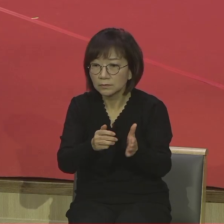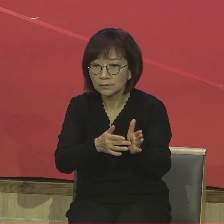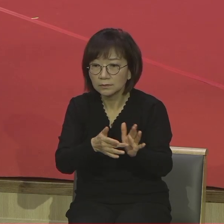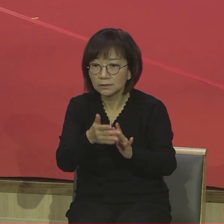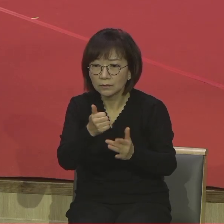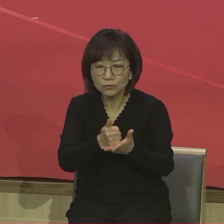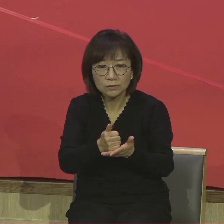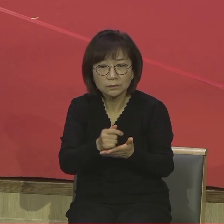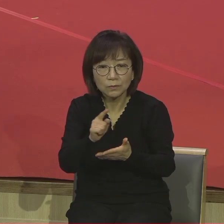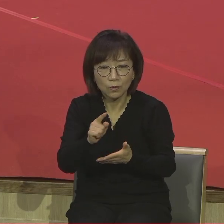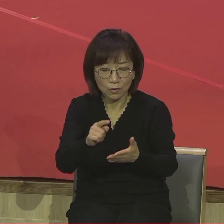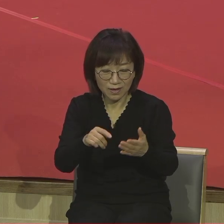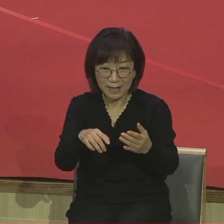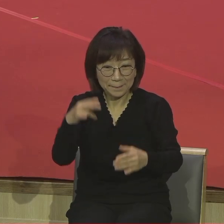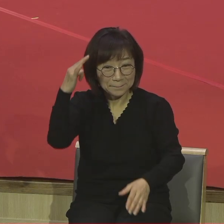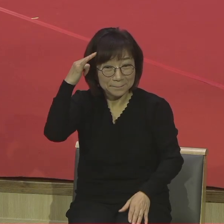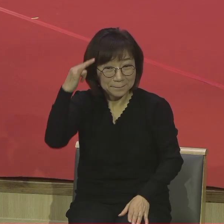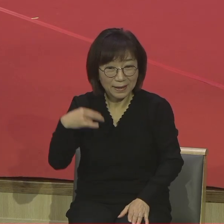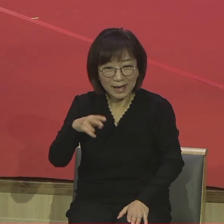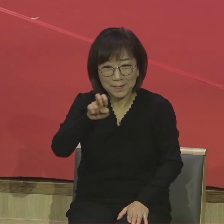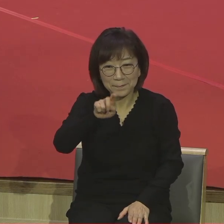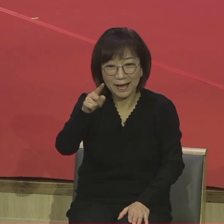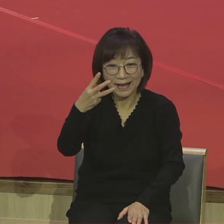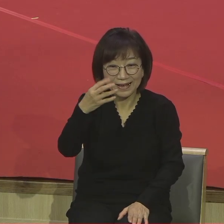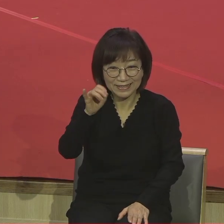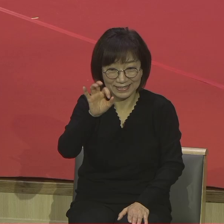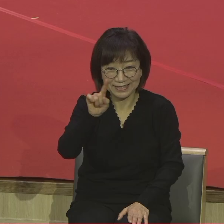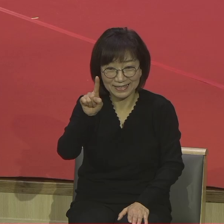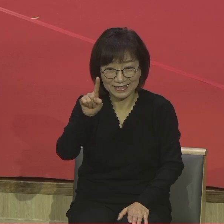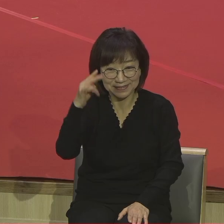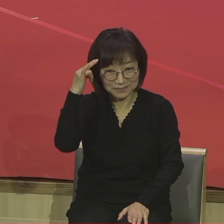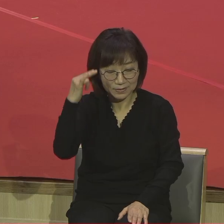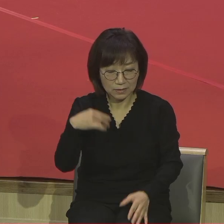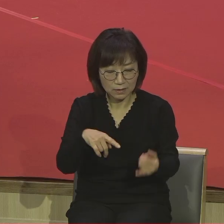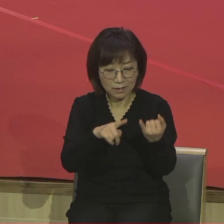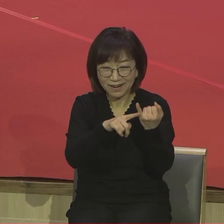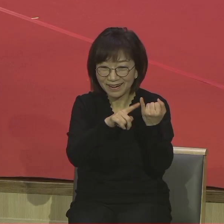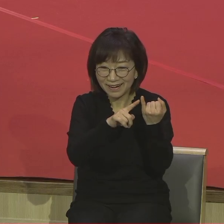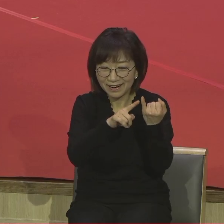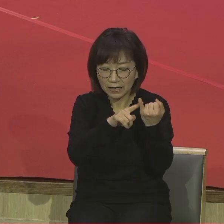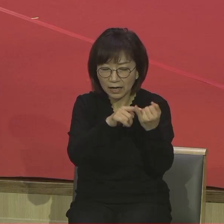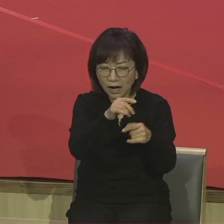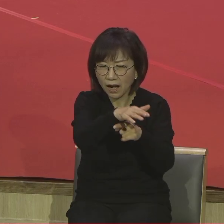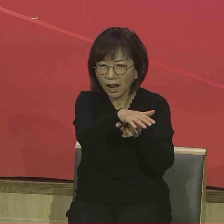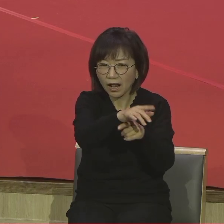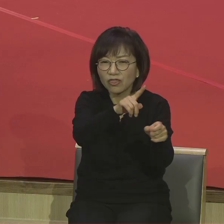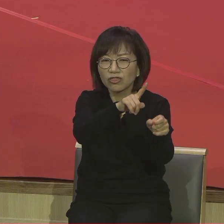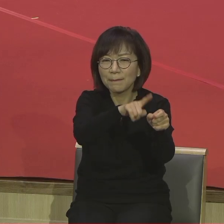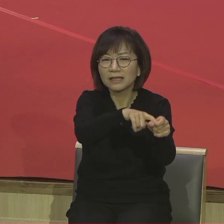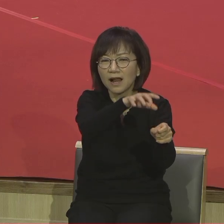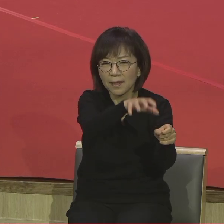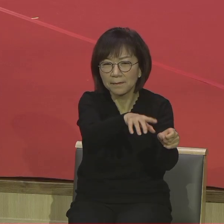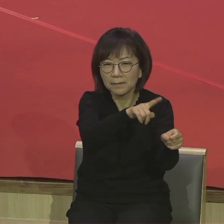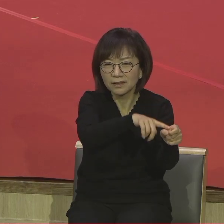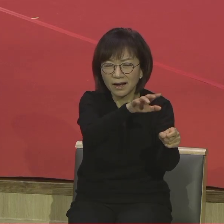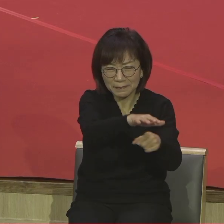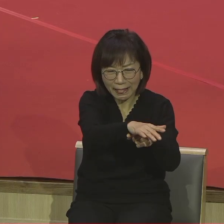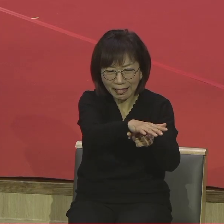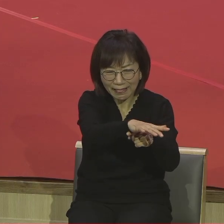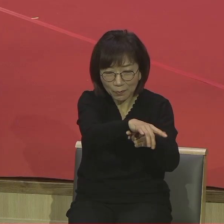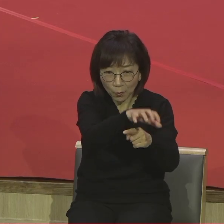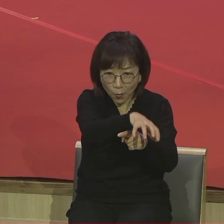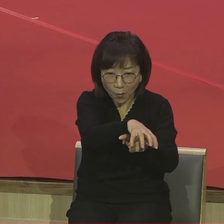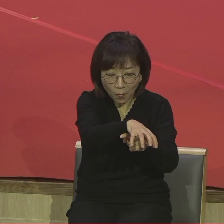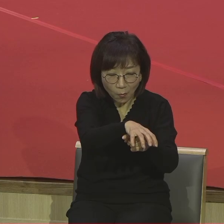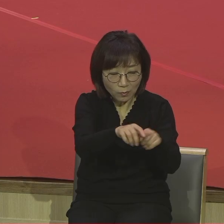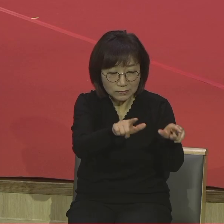않은 마리아라라고 하는 시골, 베들레헴 아주 시골입니다. 시골 이 처녀의 몸을